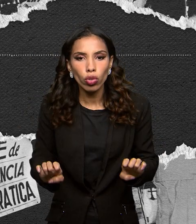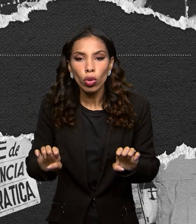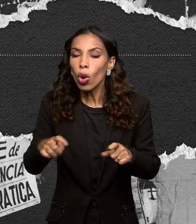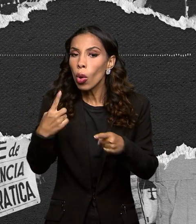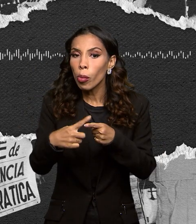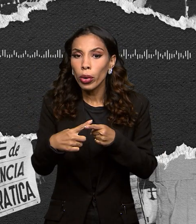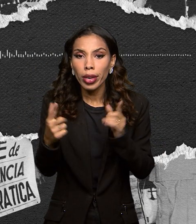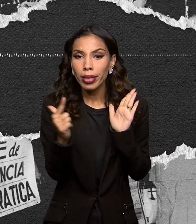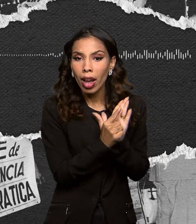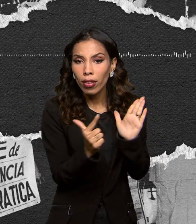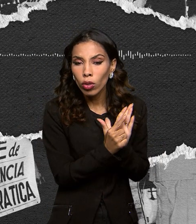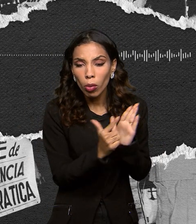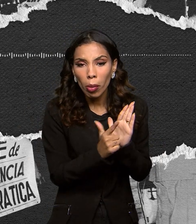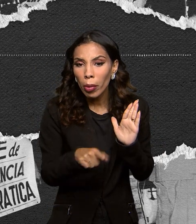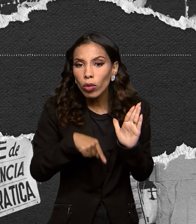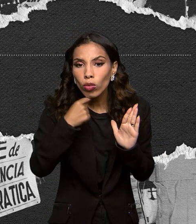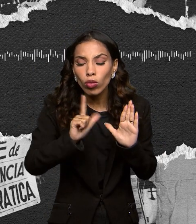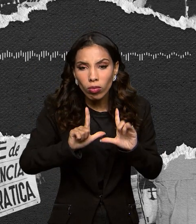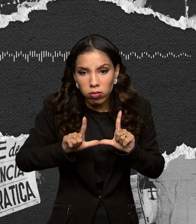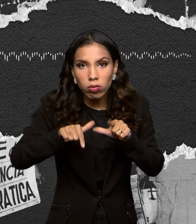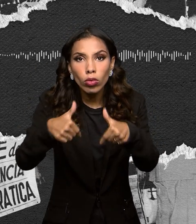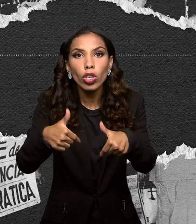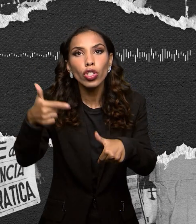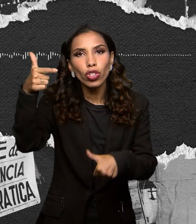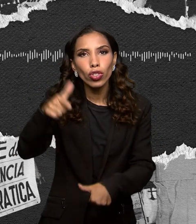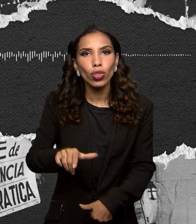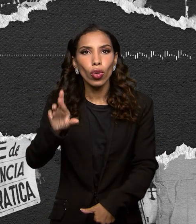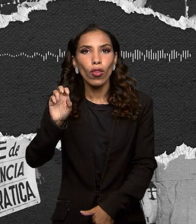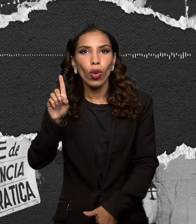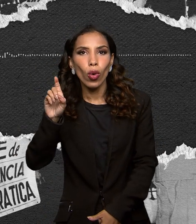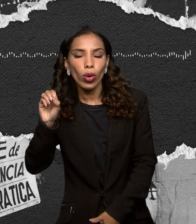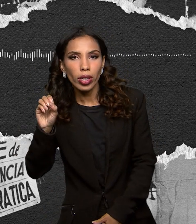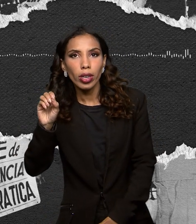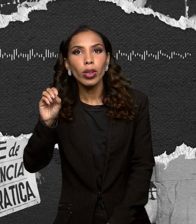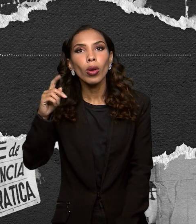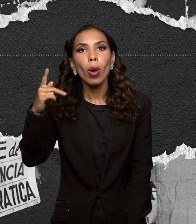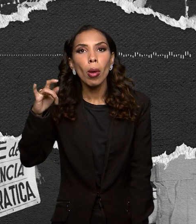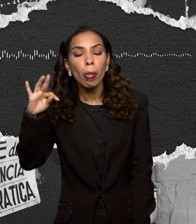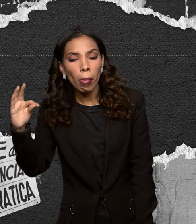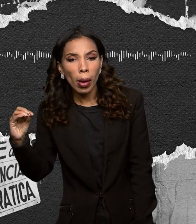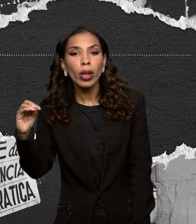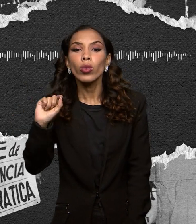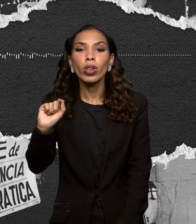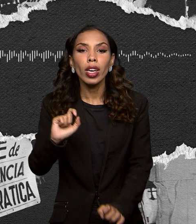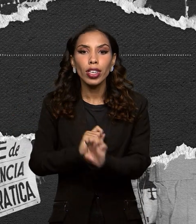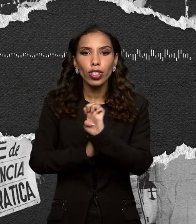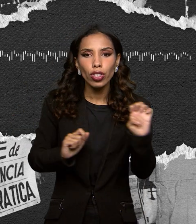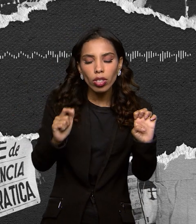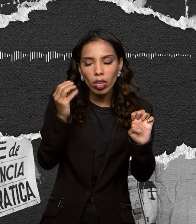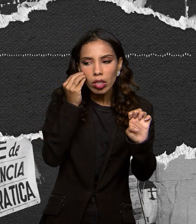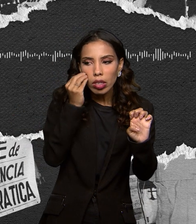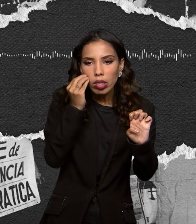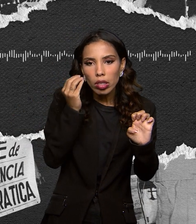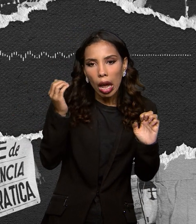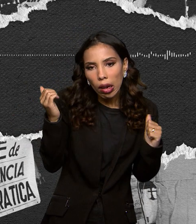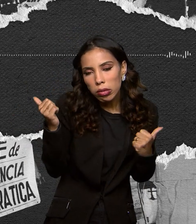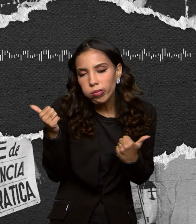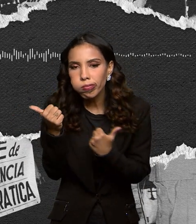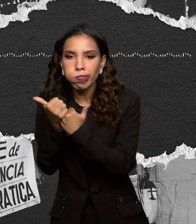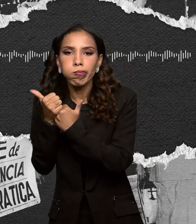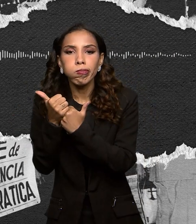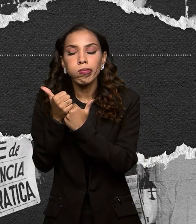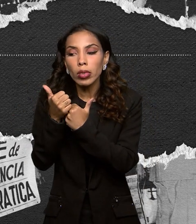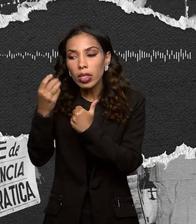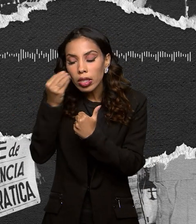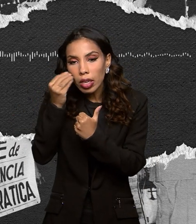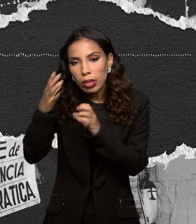no papel. De novo, Rodrigo Pato. Foi um momento em que a esquerda estava se reaproximando dele e tentando construir uma aliança com